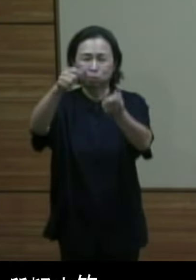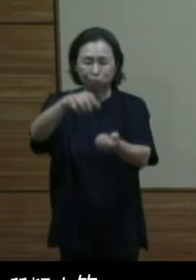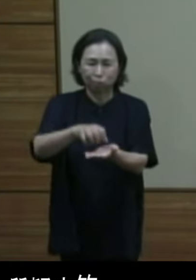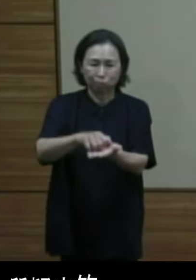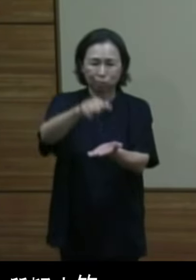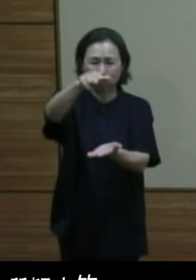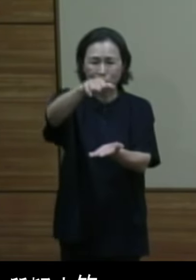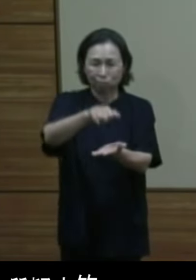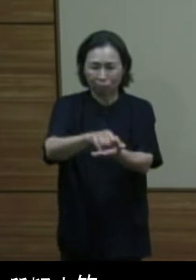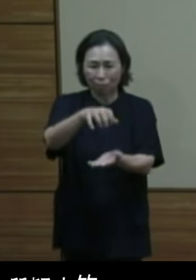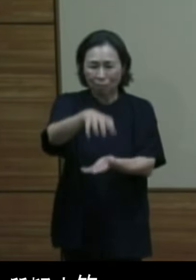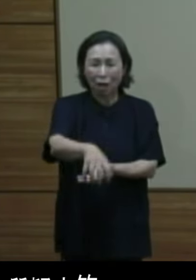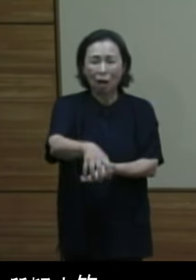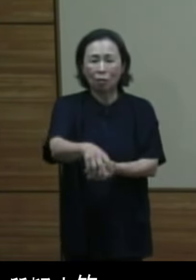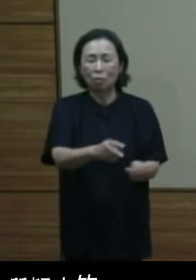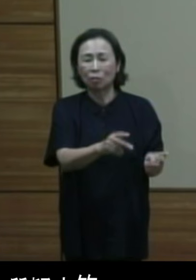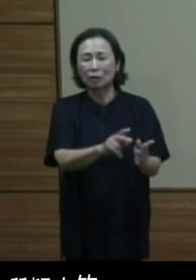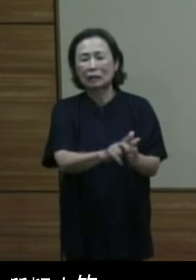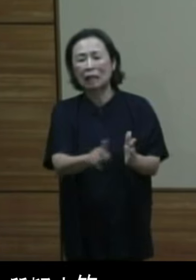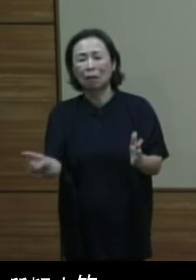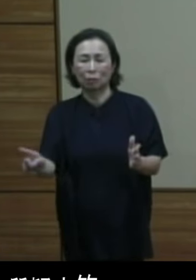と、そういうふうに考えております。